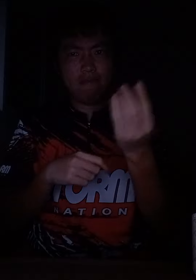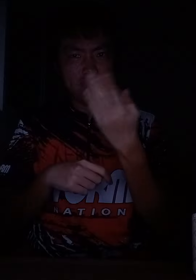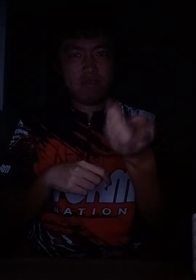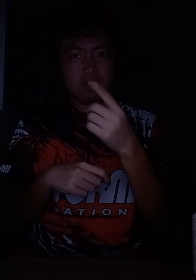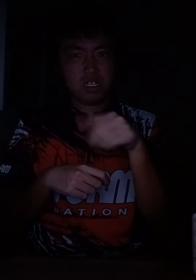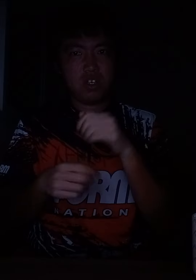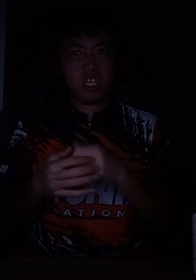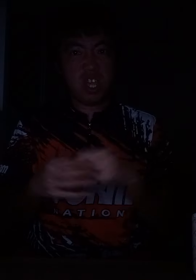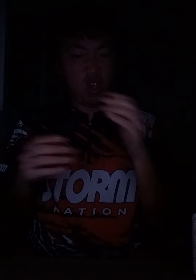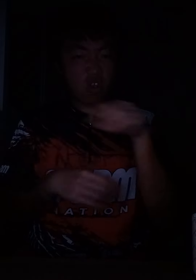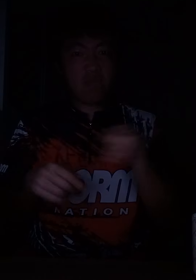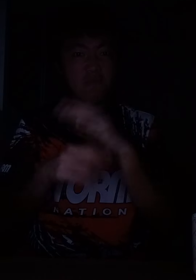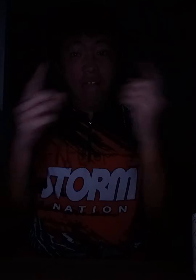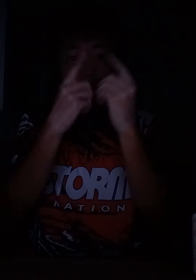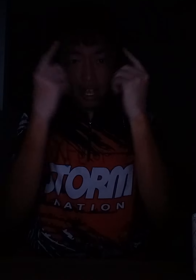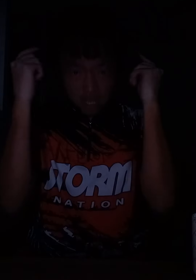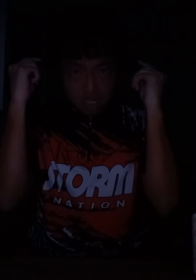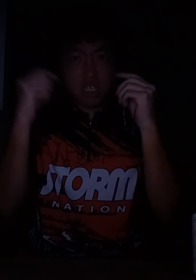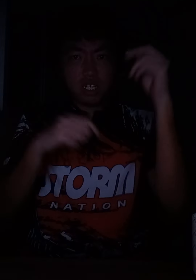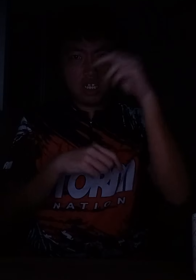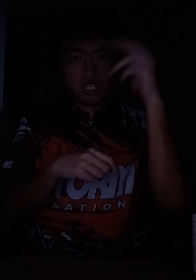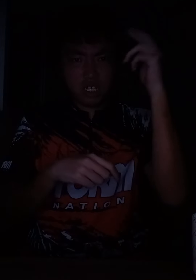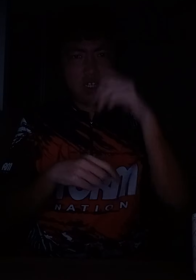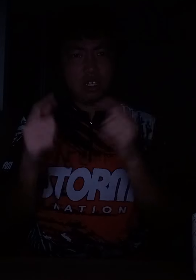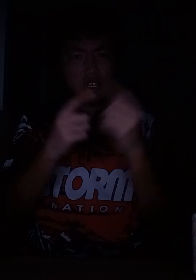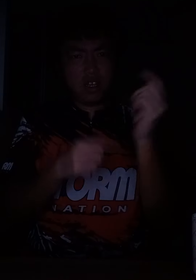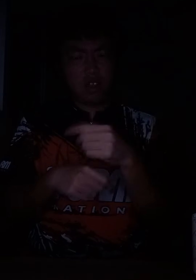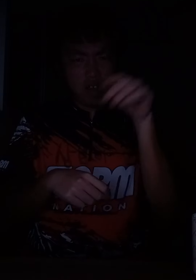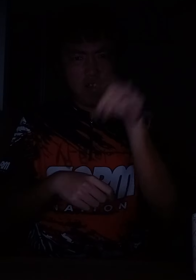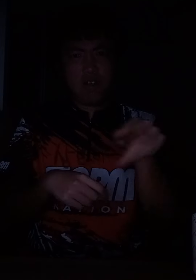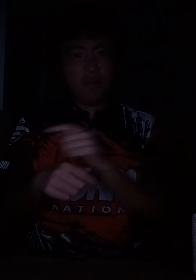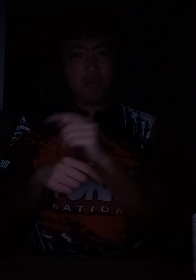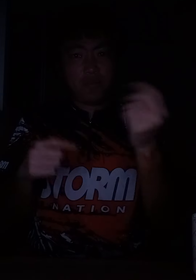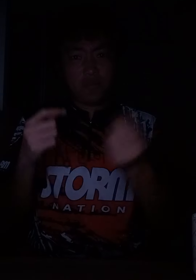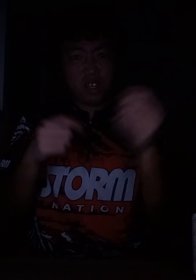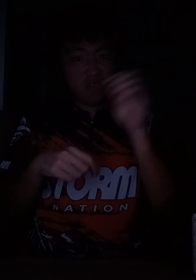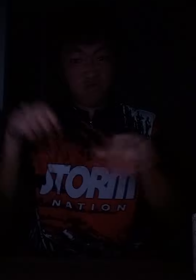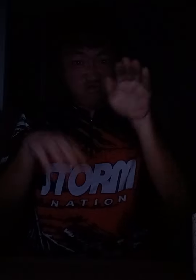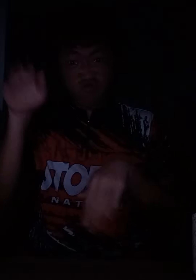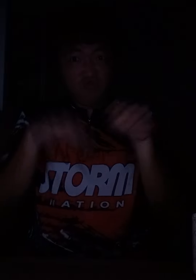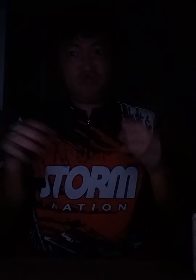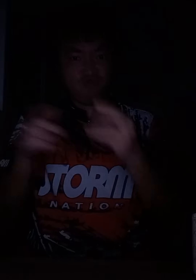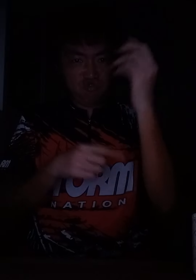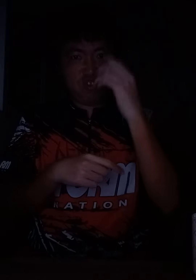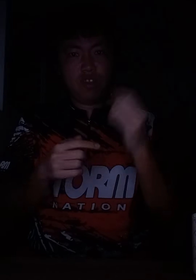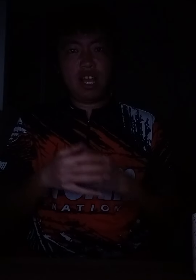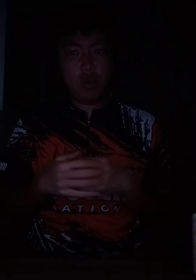급기야 이 여성은 마스크를 써달라고 요구한 승객에게 다가가 발을 부르며 위협합니다.